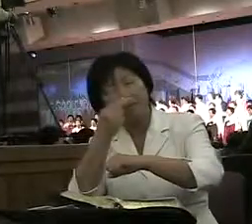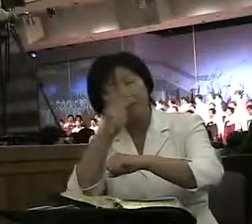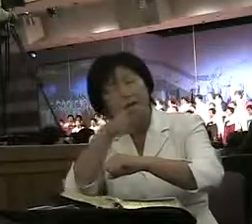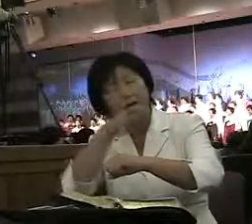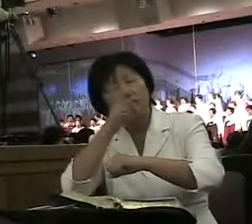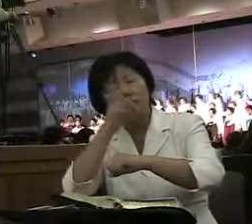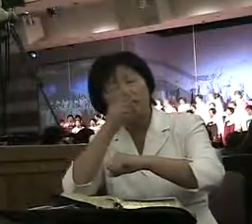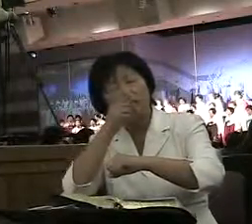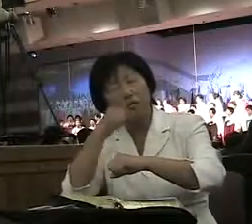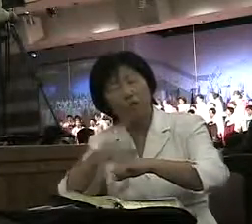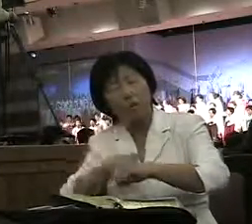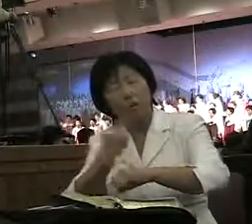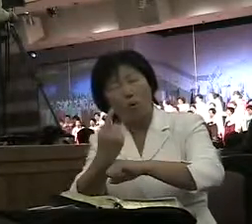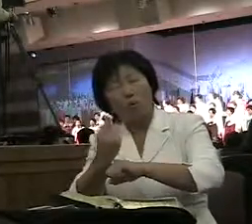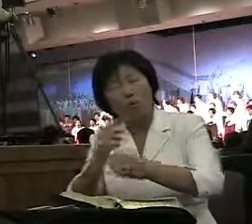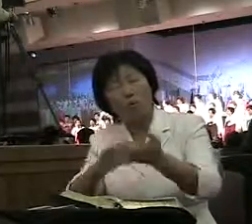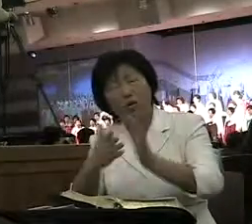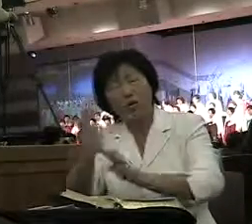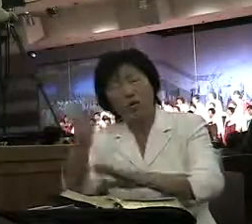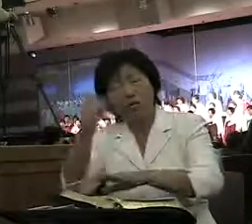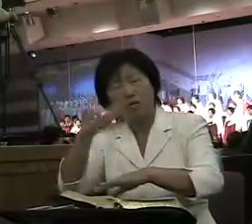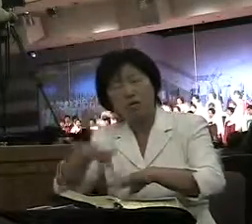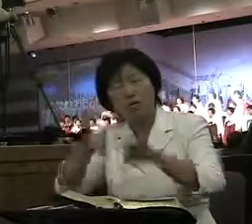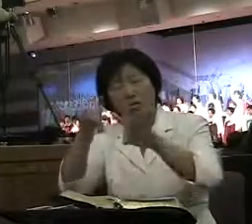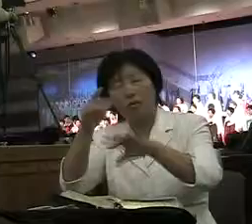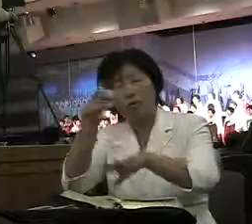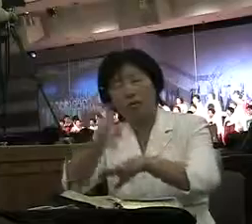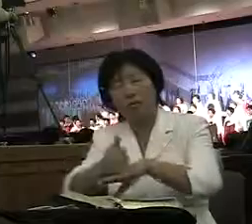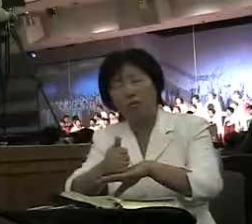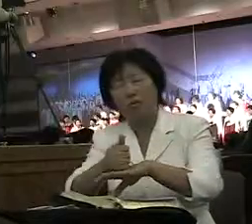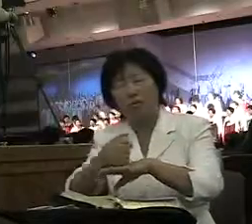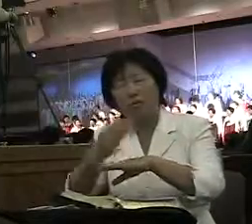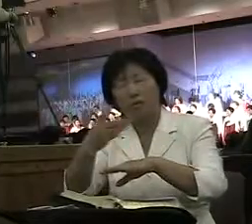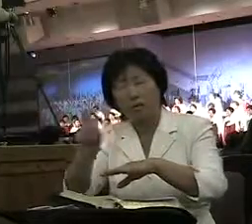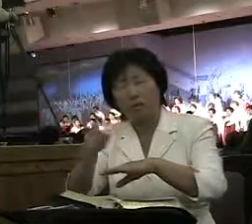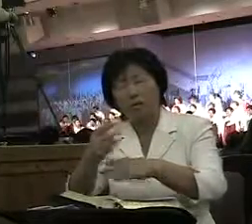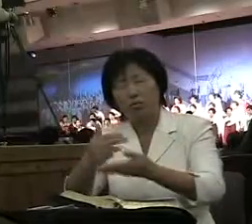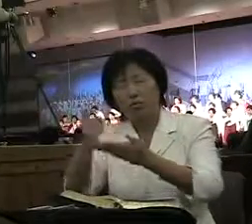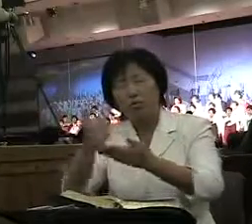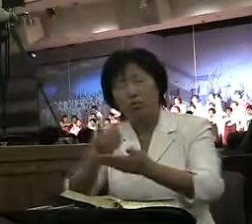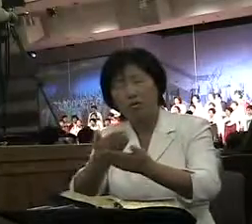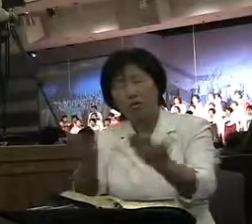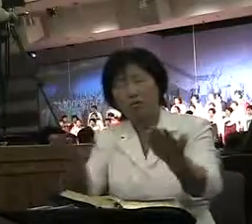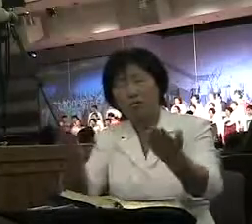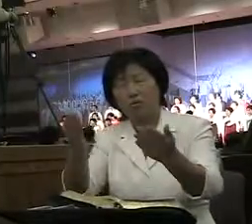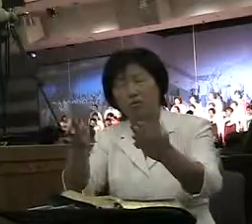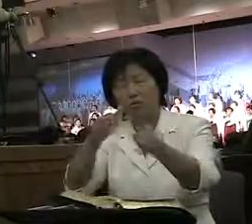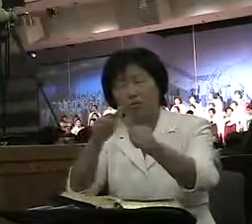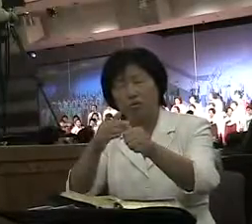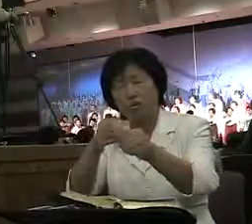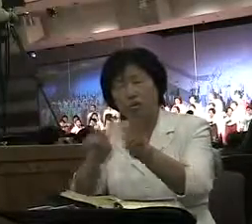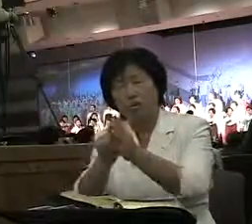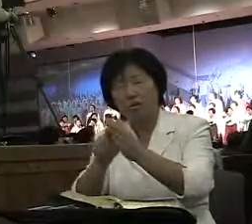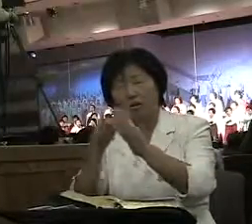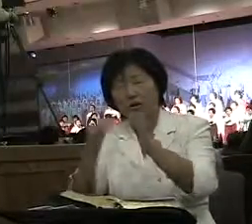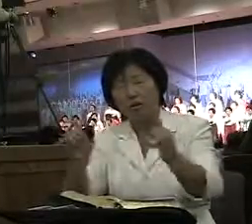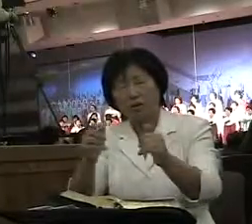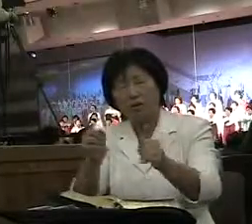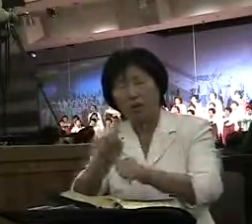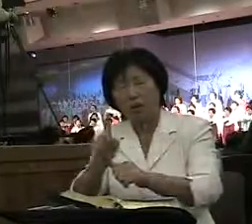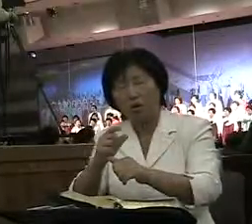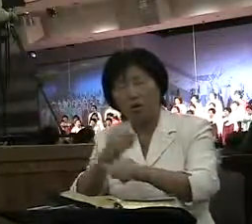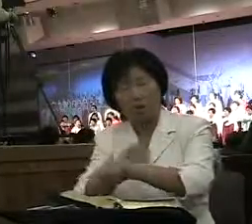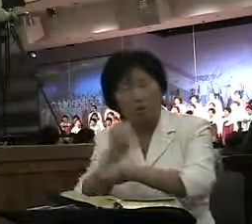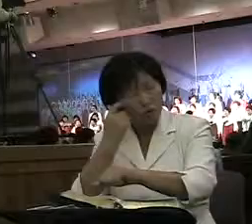홀로 예수님, 처음이요 나중이라. 주님 너를 부르신다. 믿는 자여